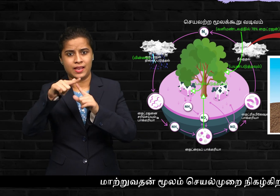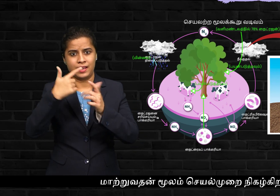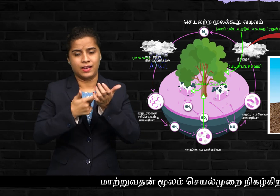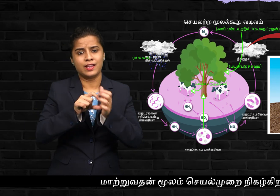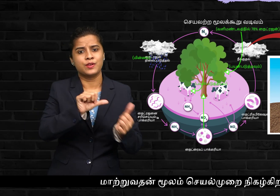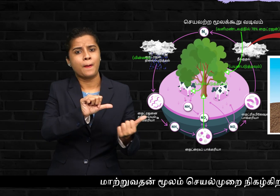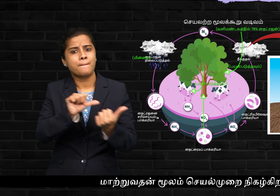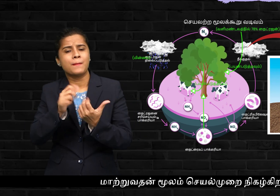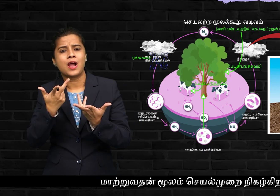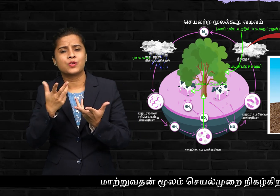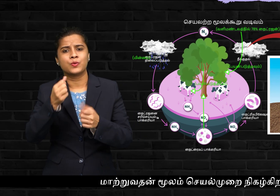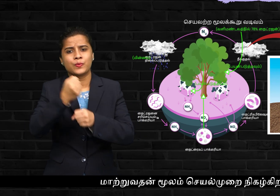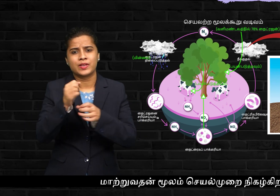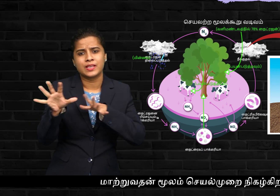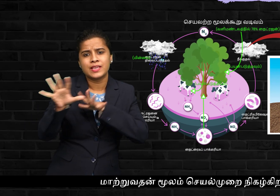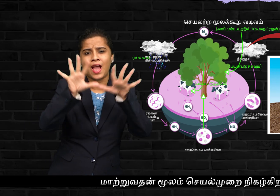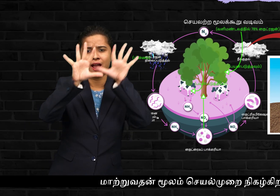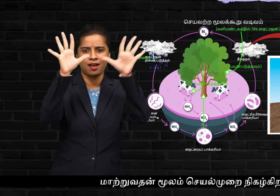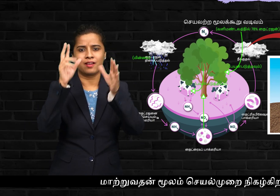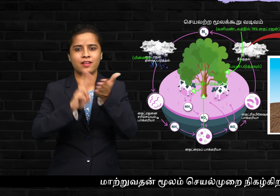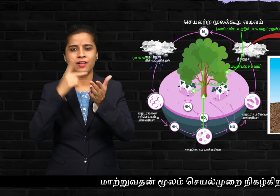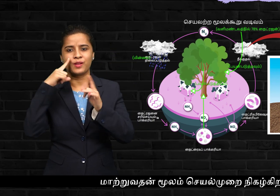மாற்றுவதன் மூலம் செயல்முறை நிகழ்கிறது.